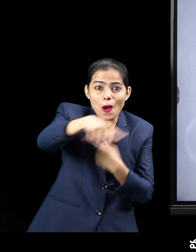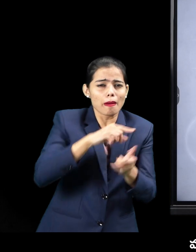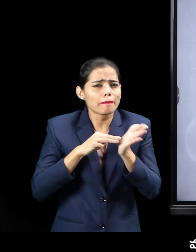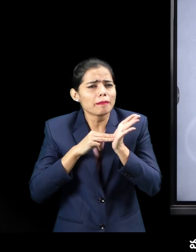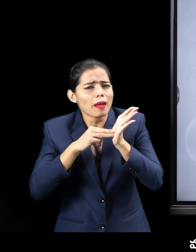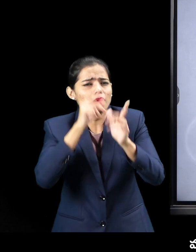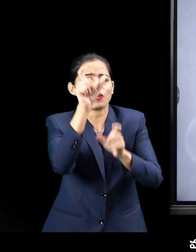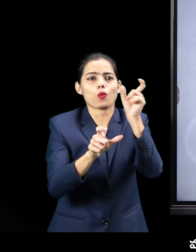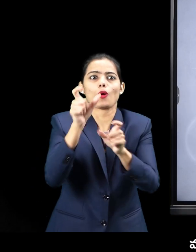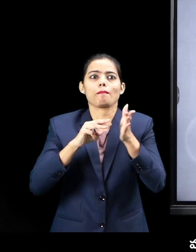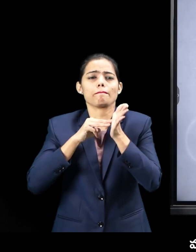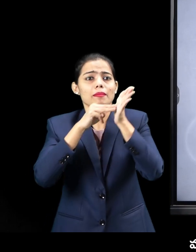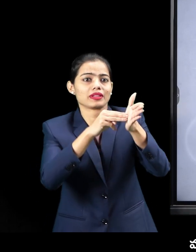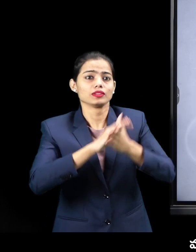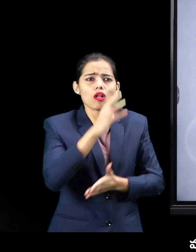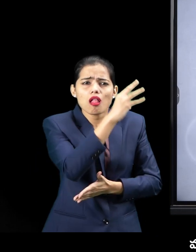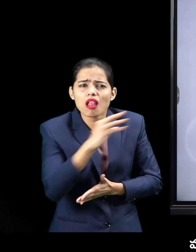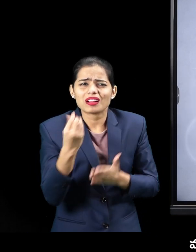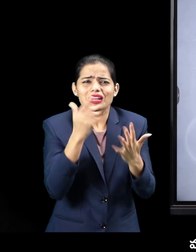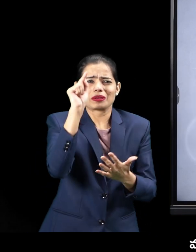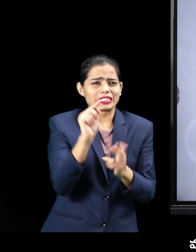ఇక పిడుగుపడటం కూడా చాలా తక్కువ.